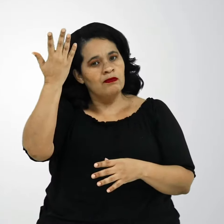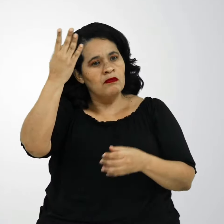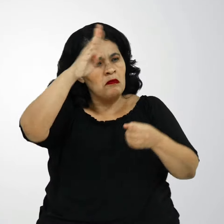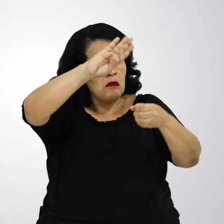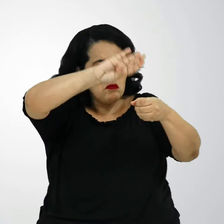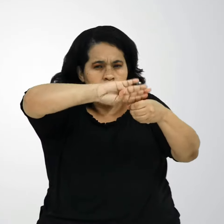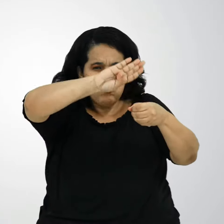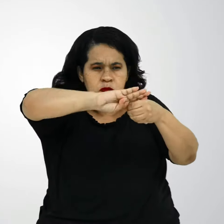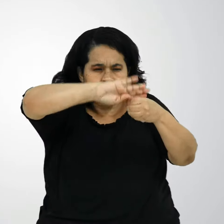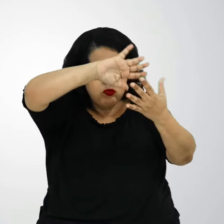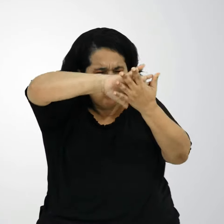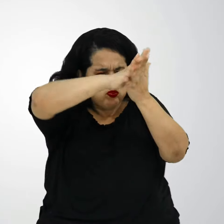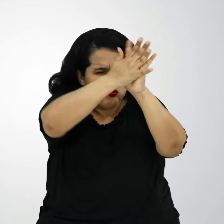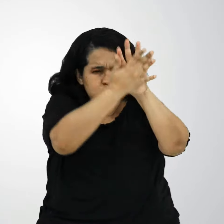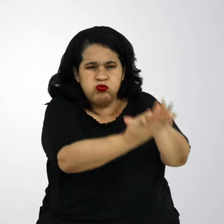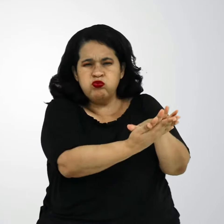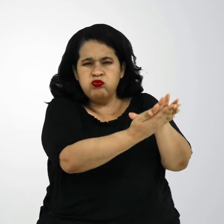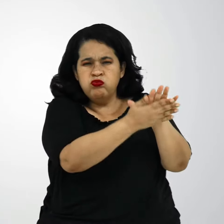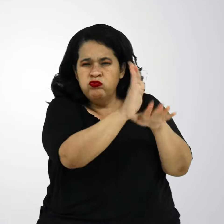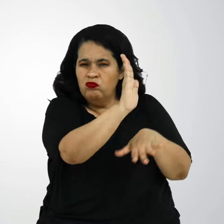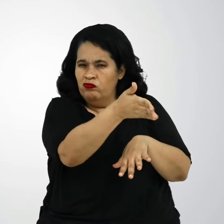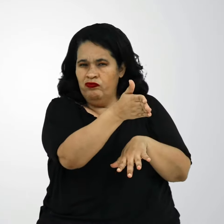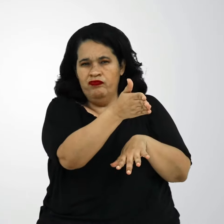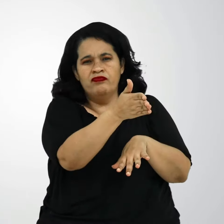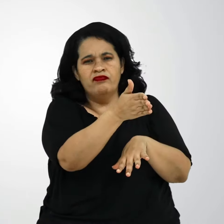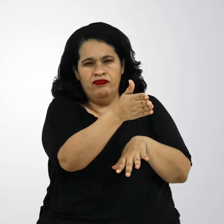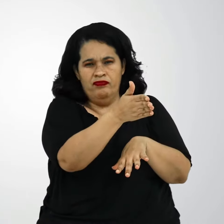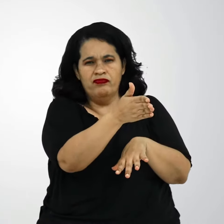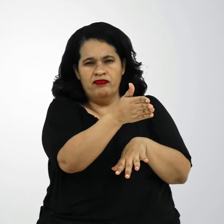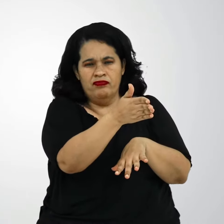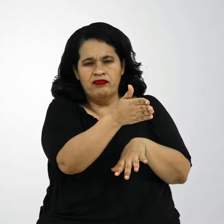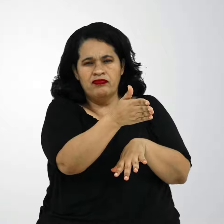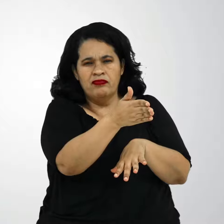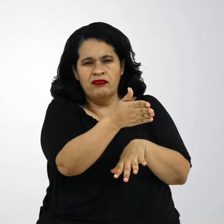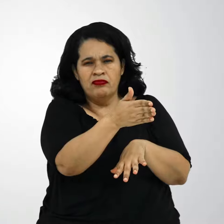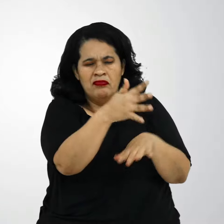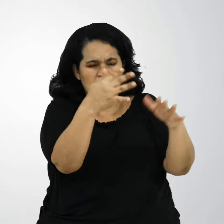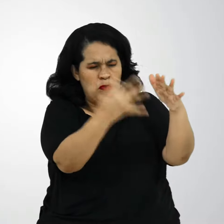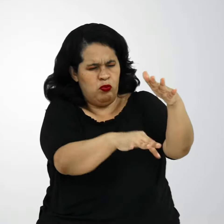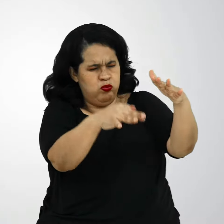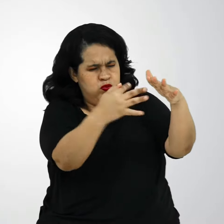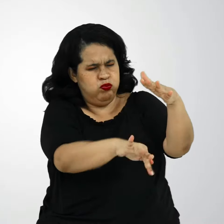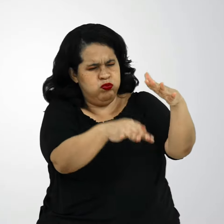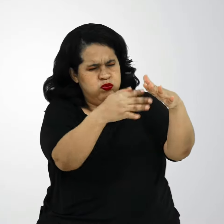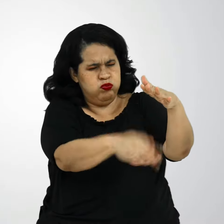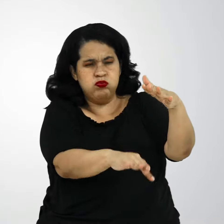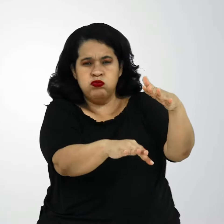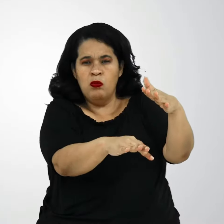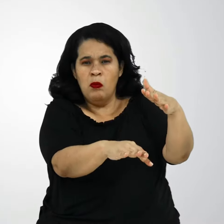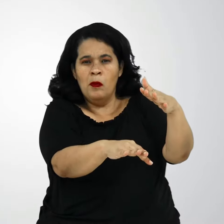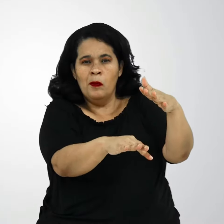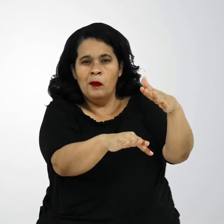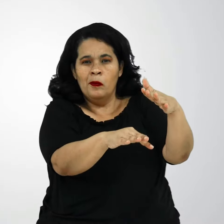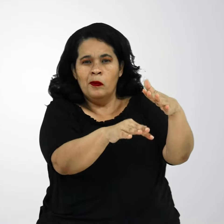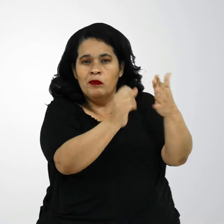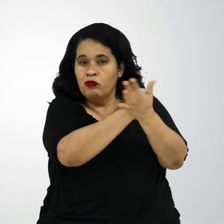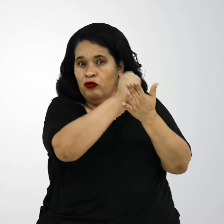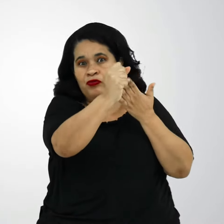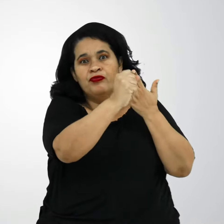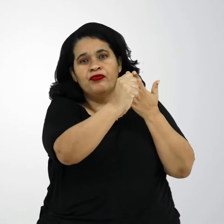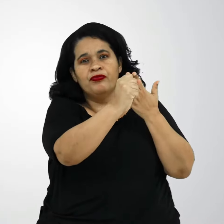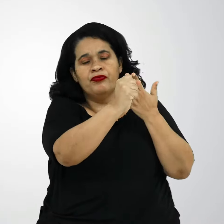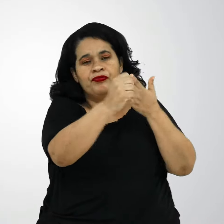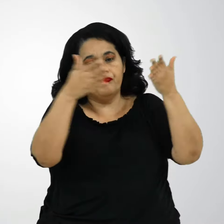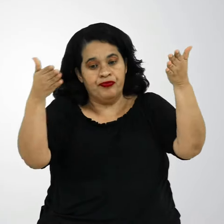Babilônia já caiu. A nação opressora já foi castigada. Então, agora está faltando cumprir essa outra parte.